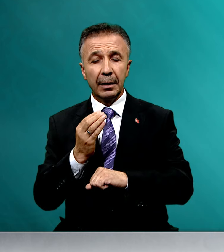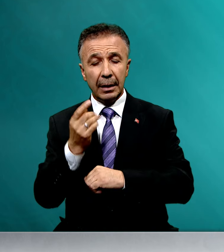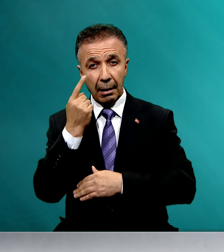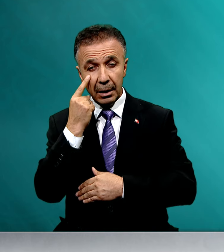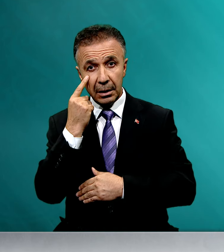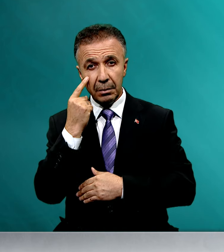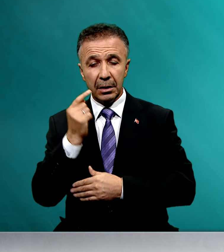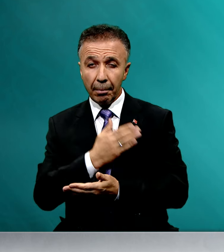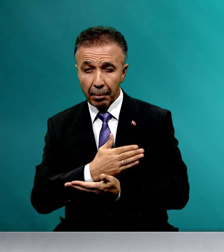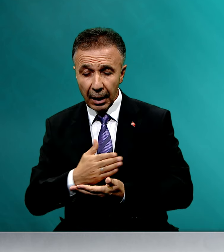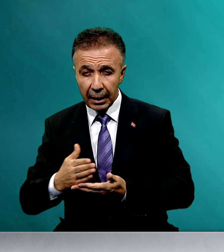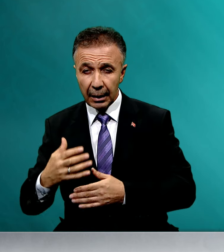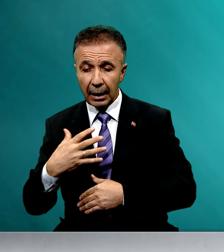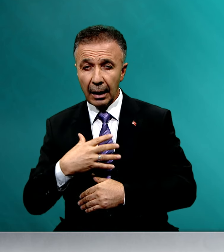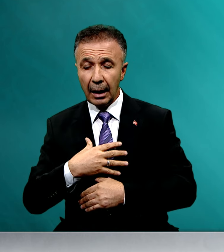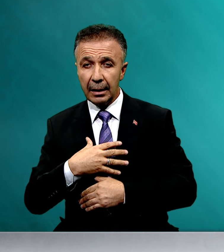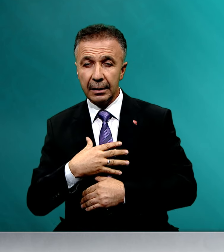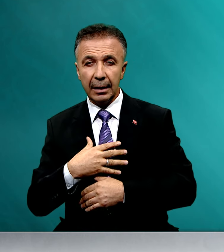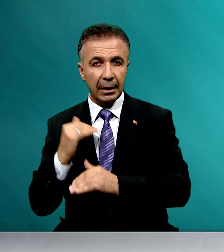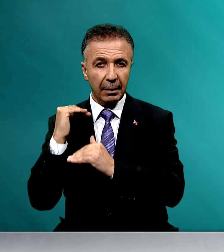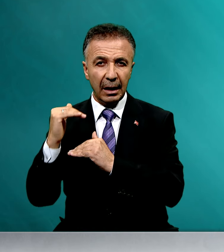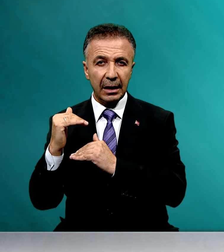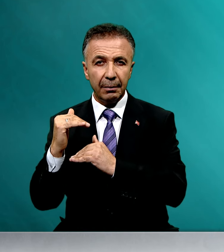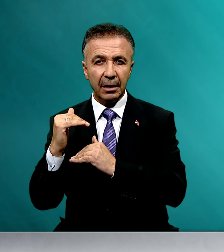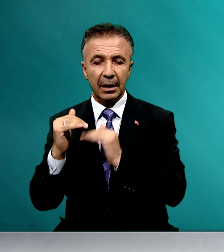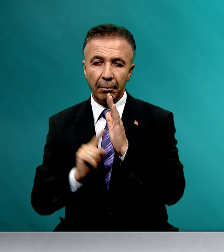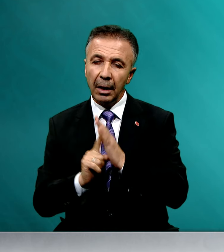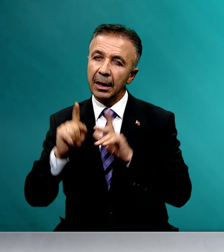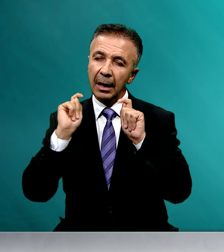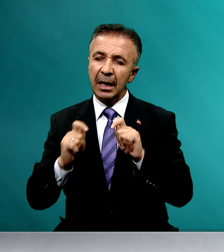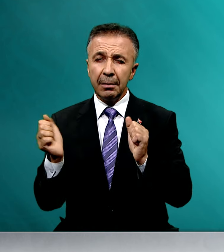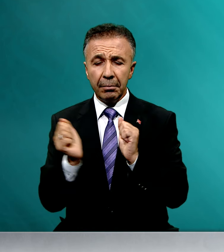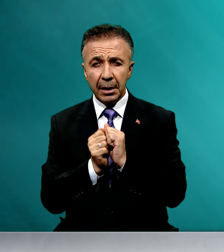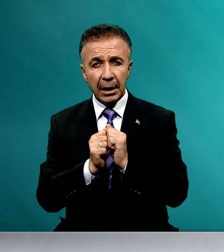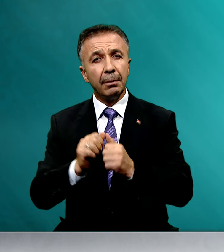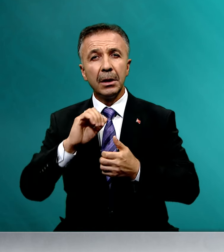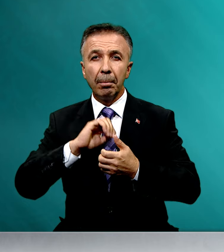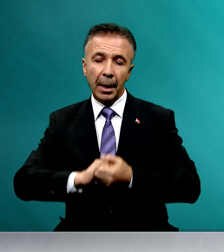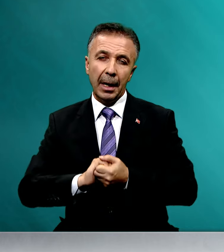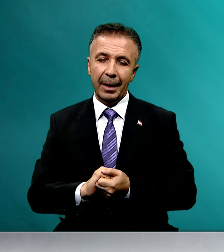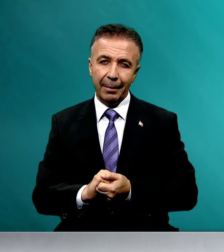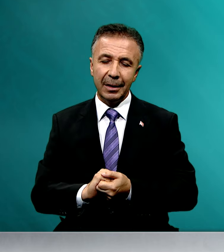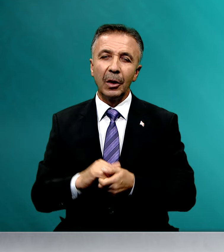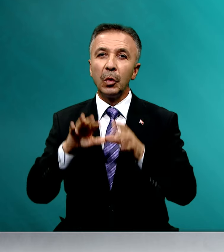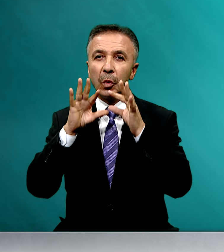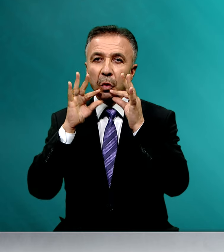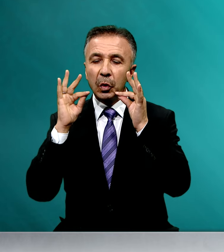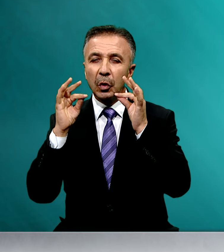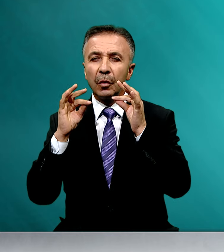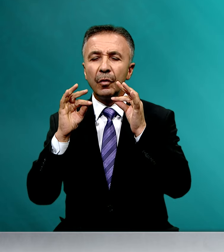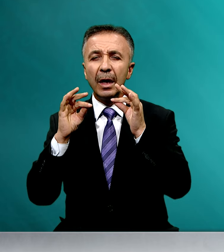payidar, aziz milletimizi bahtiyar eylesin. Birlik ve beraberliğimize, huzur ve